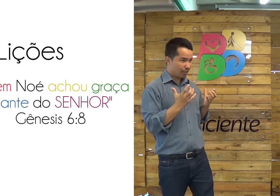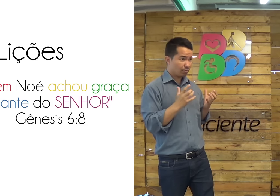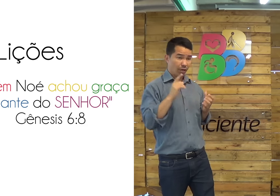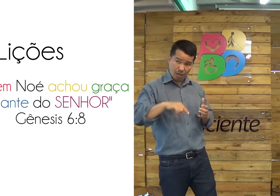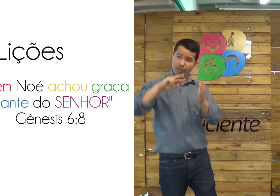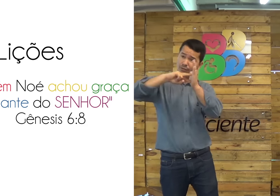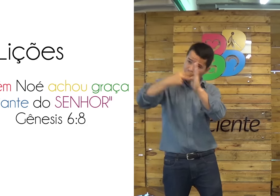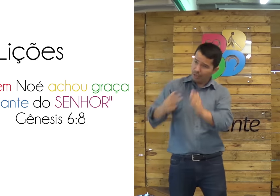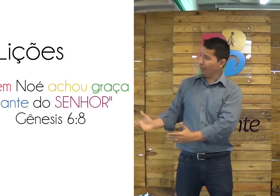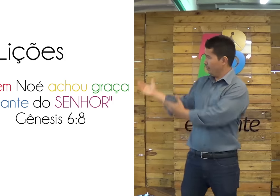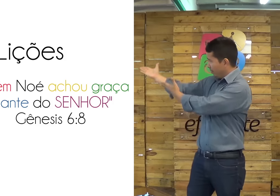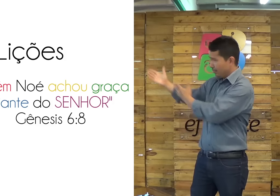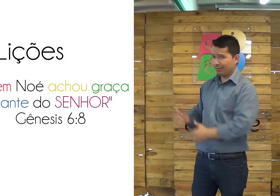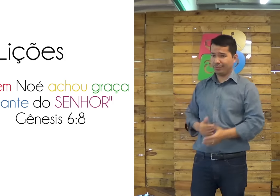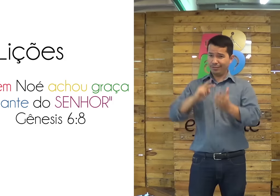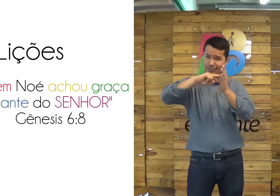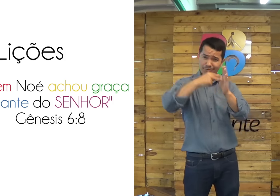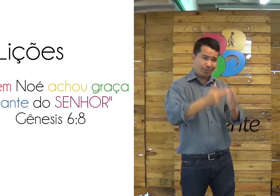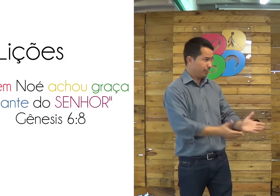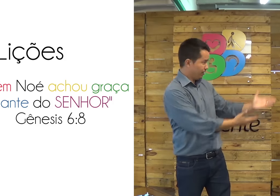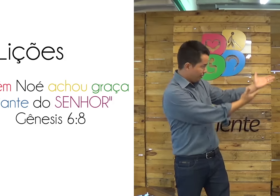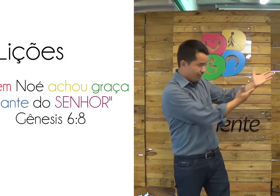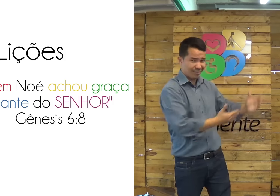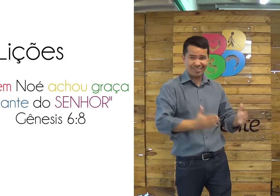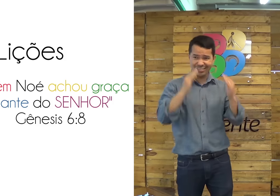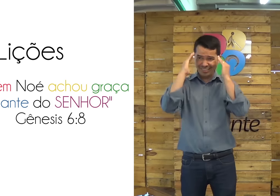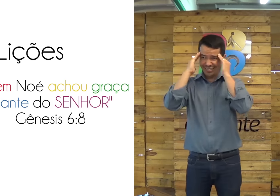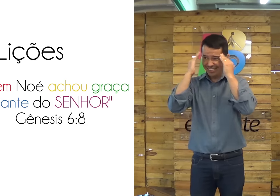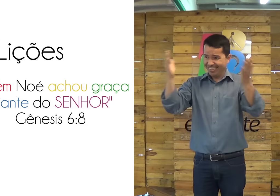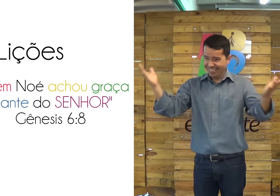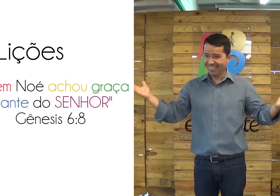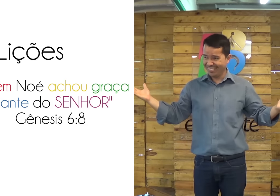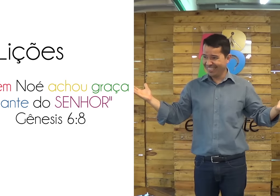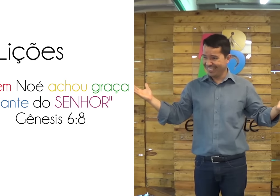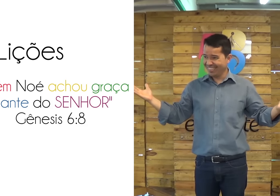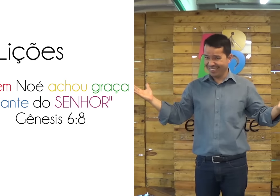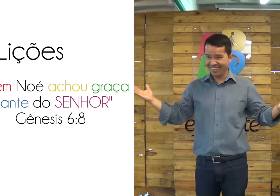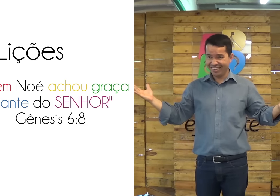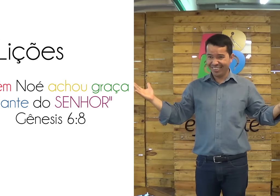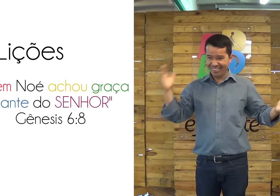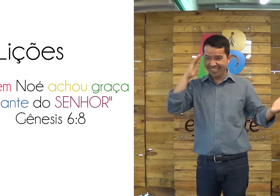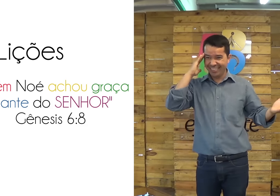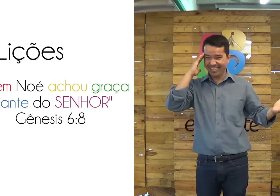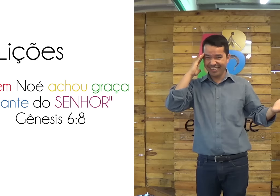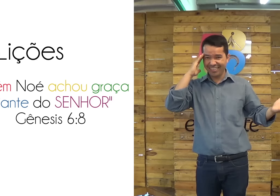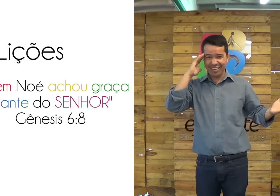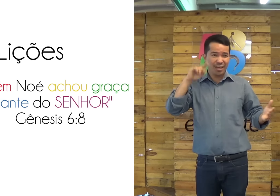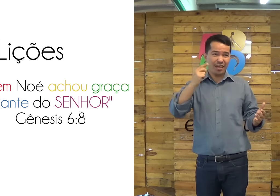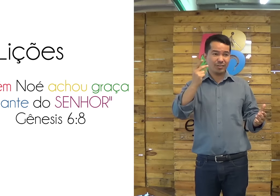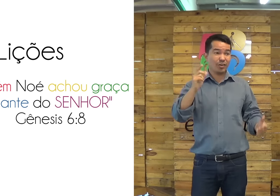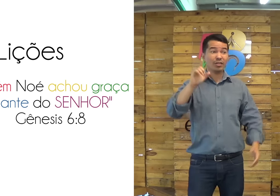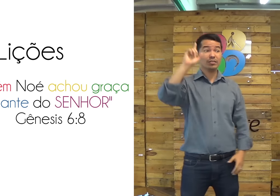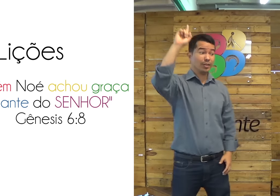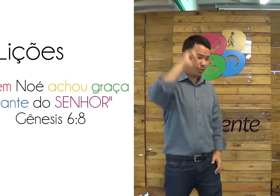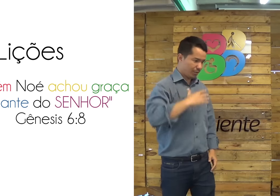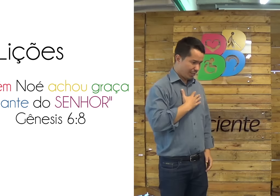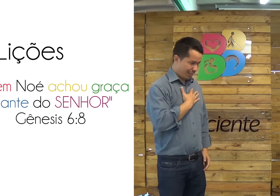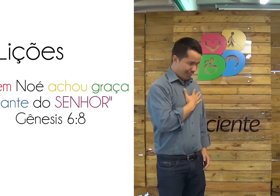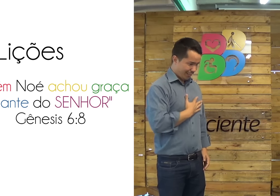uma pessoa limpa uma pessoa pura é isso que significa entenderam então igual